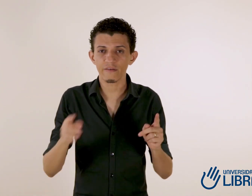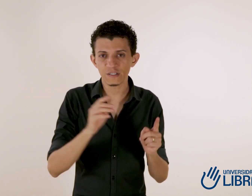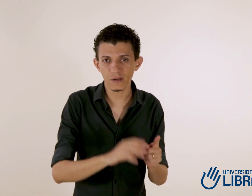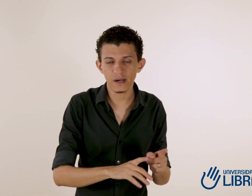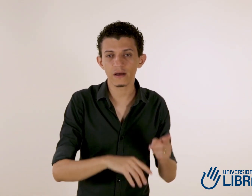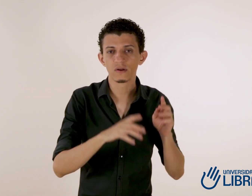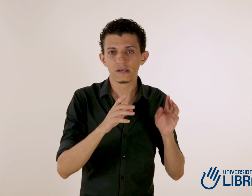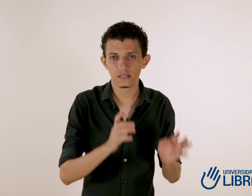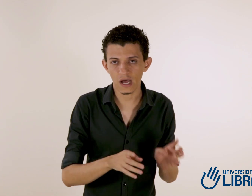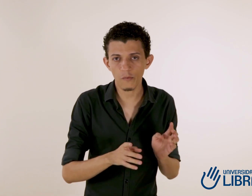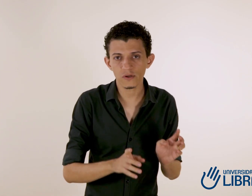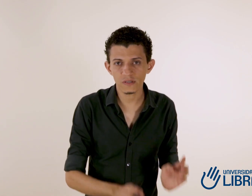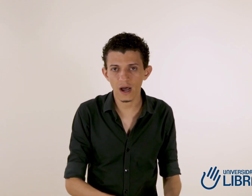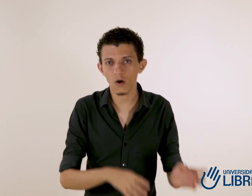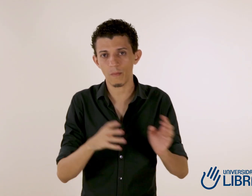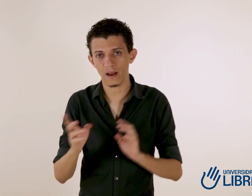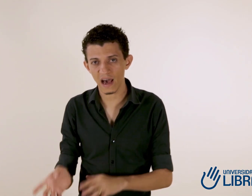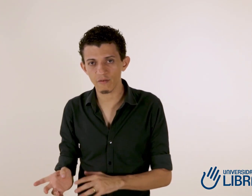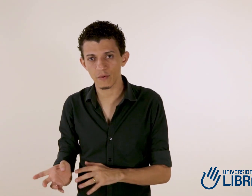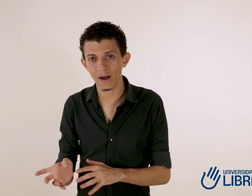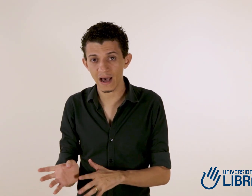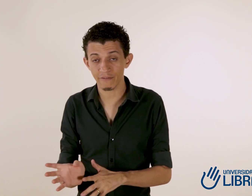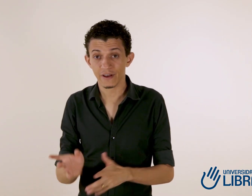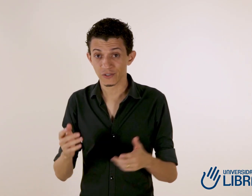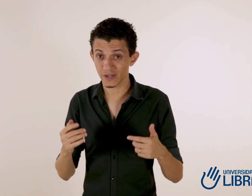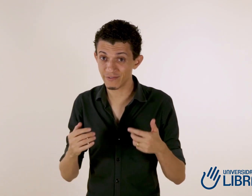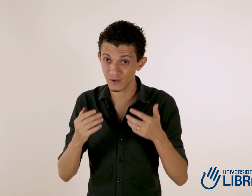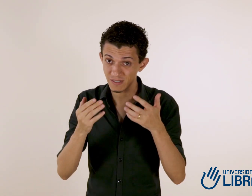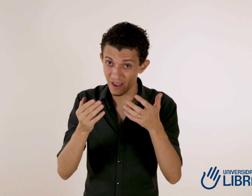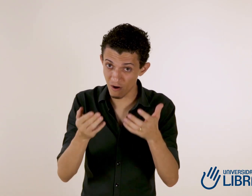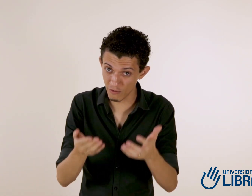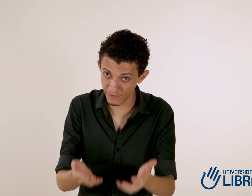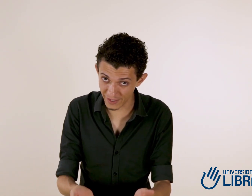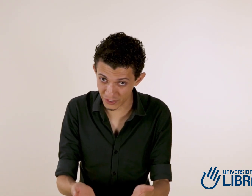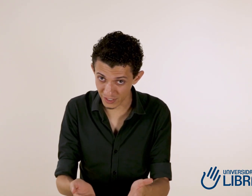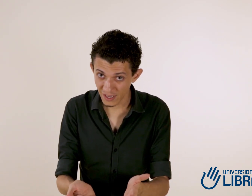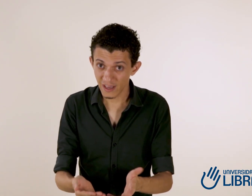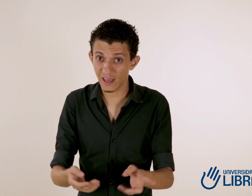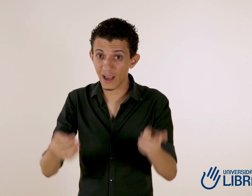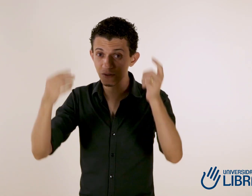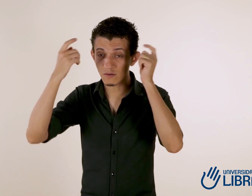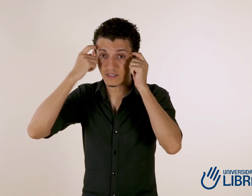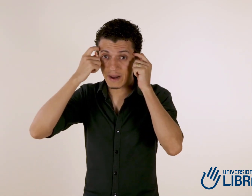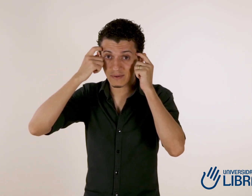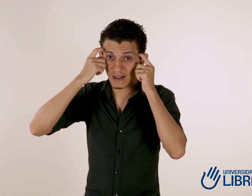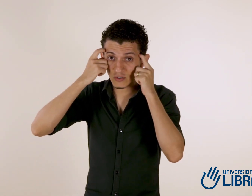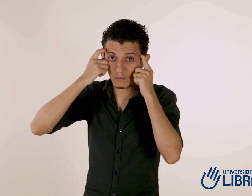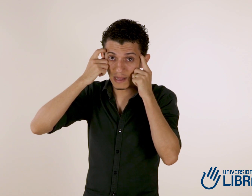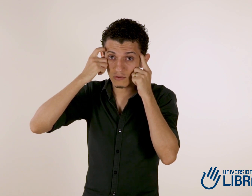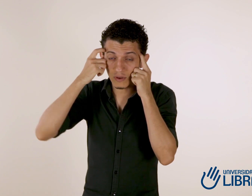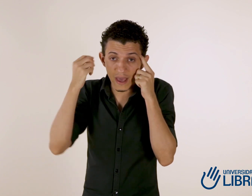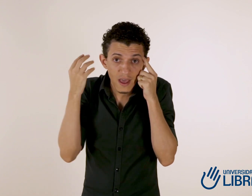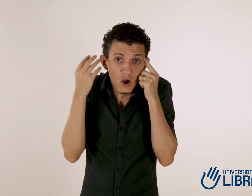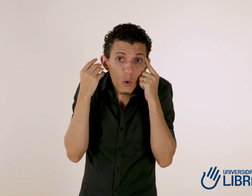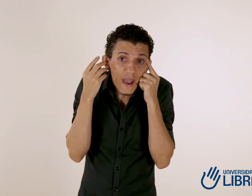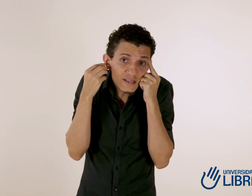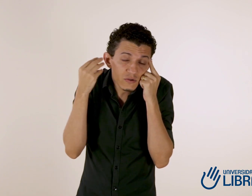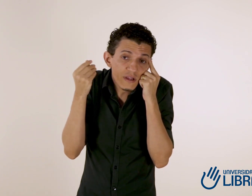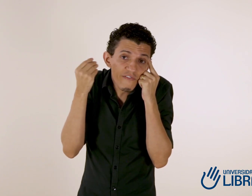aí vai explicando, sinal por sinal, palavra por palavra. Só que você é ouvinte, e aí o seu cérebro está acostumado com o quê? Com esse